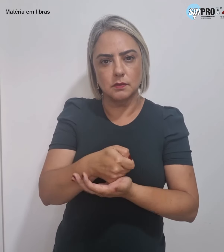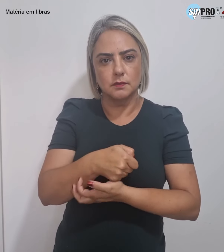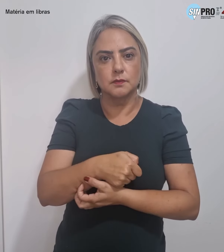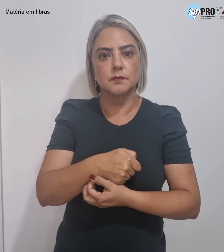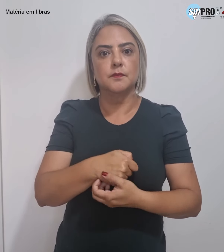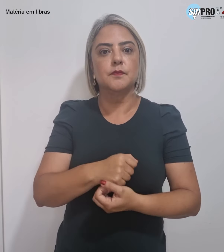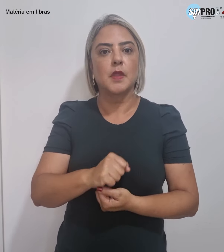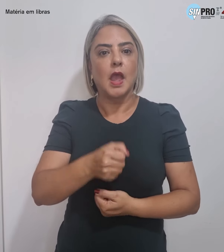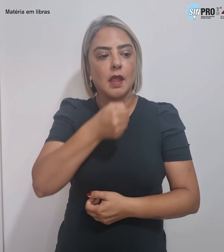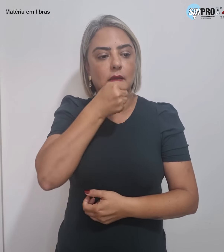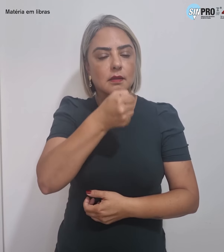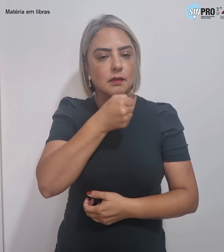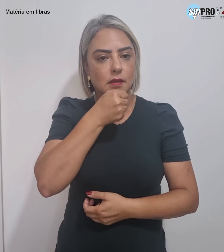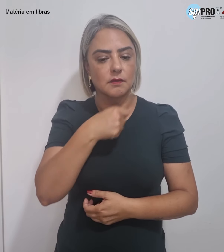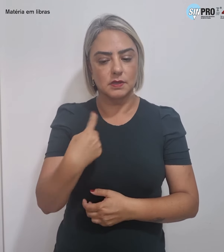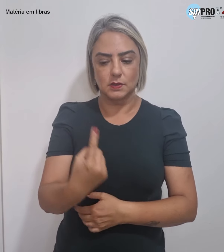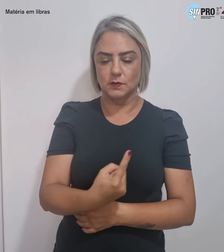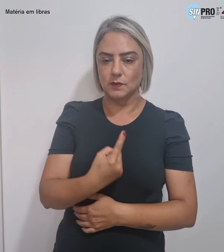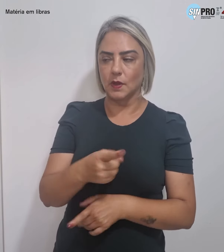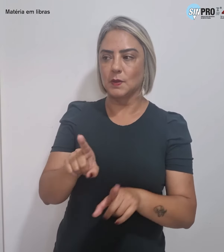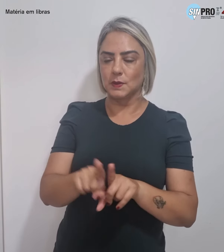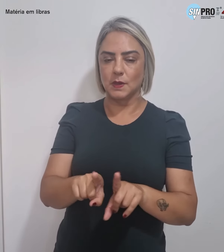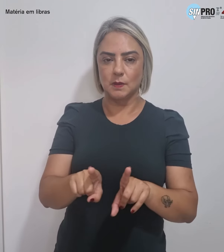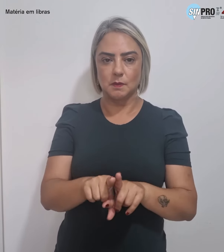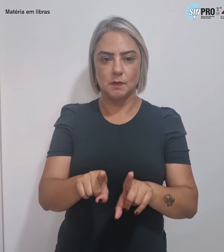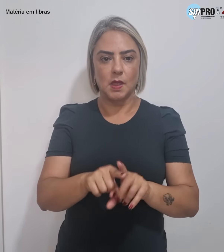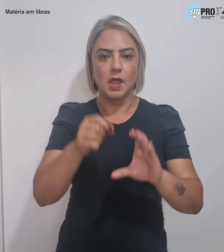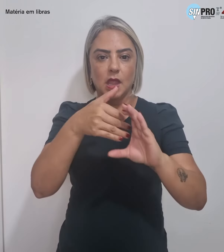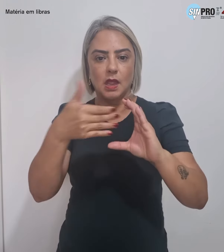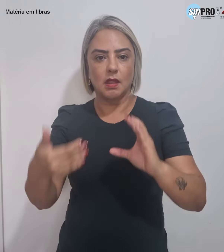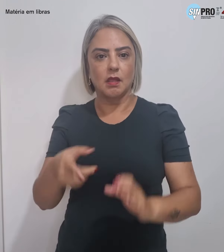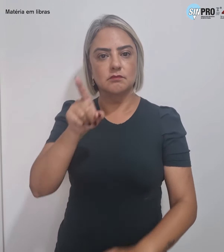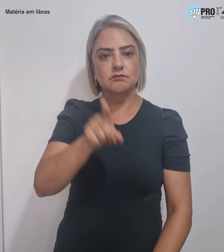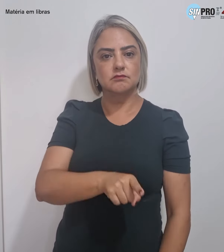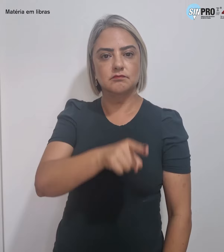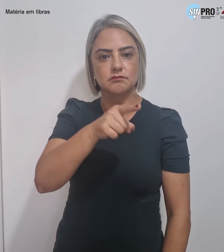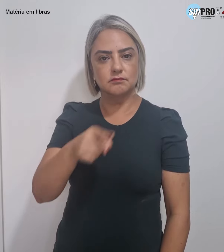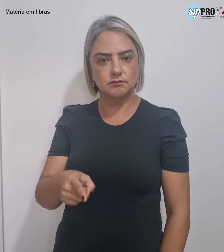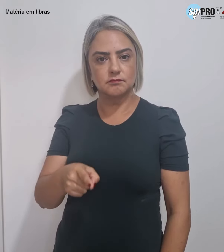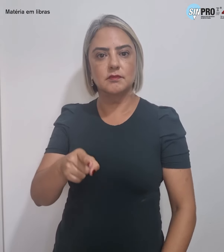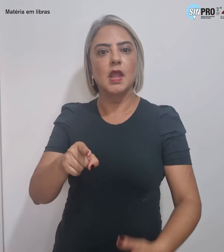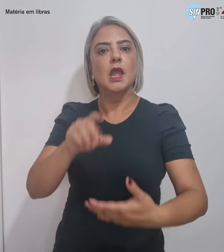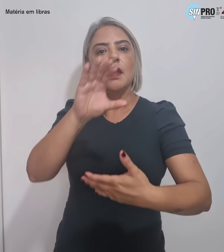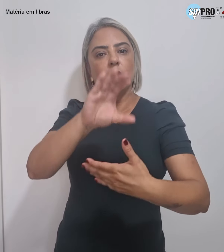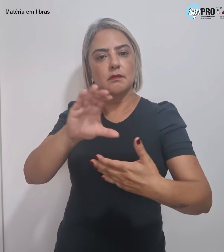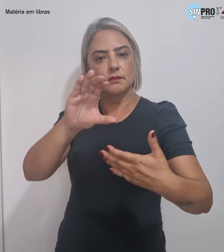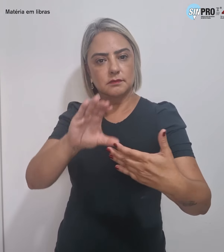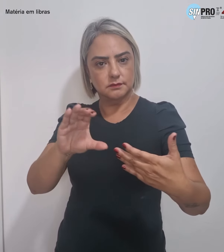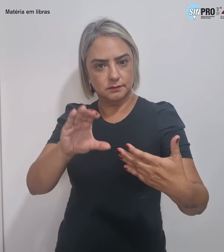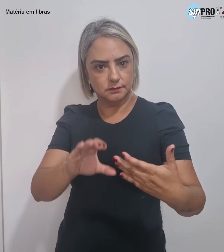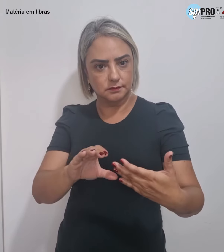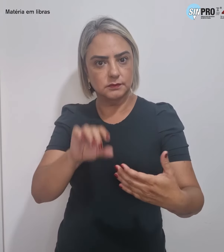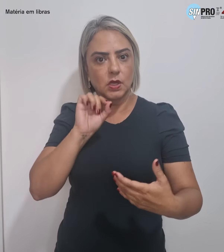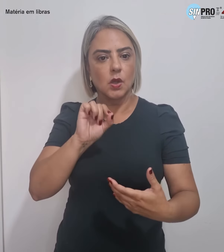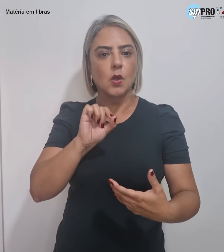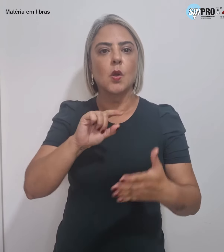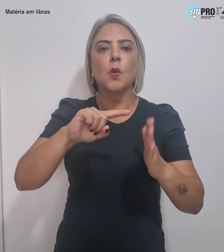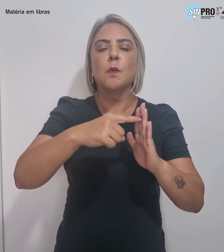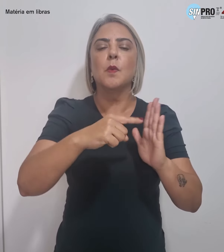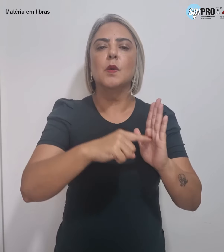A entrevista individual também será de caráter eliminatório e classificatório, com pontuação mínima de